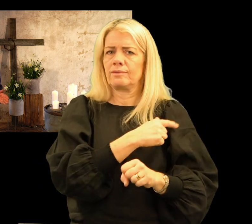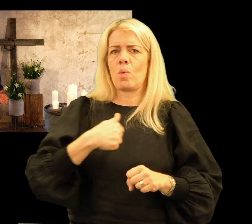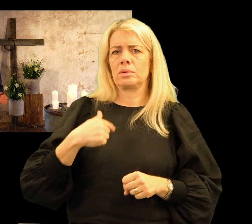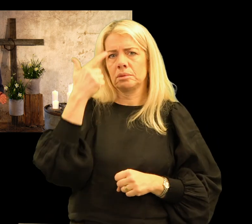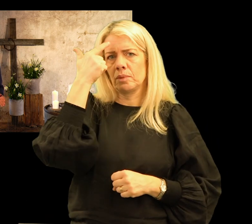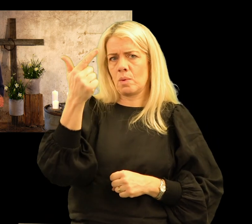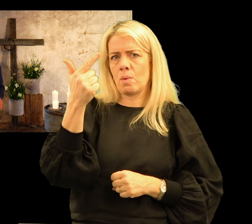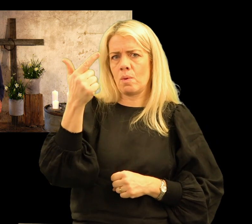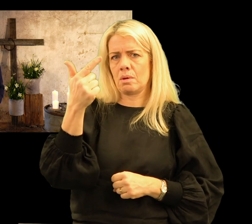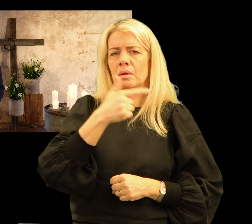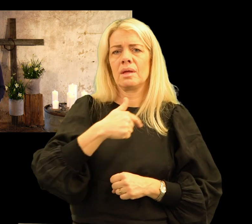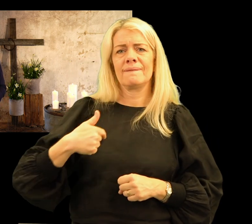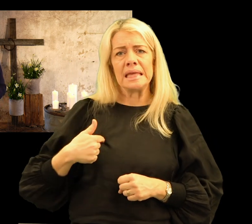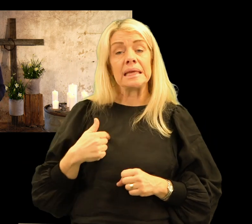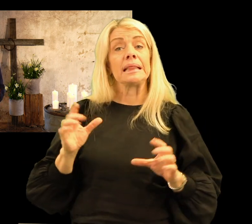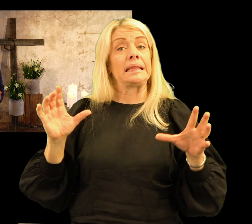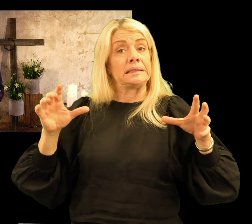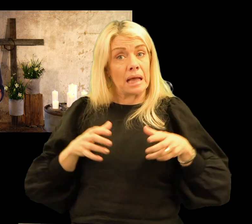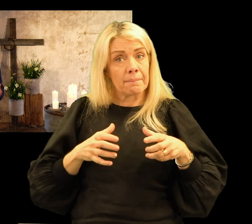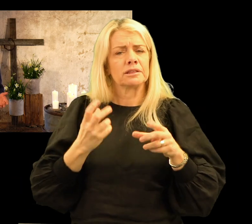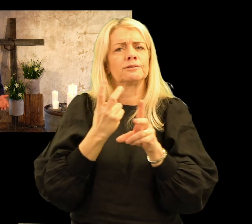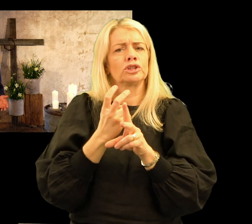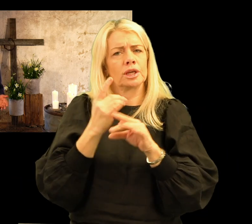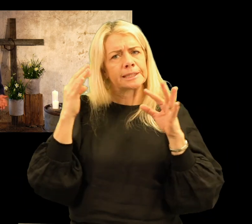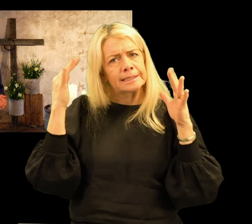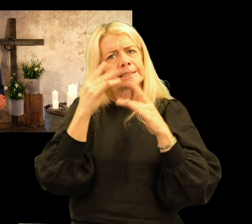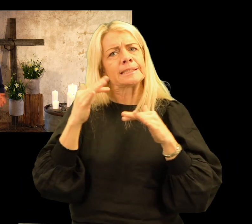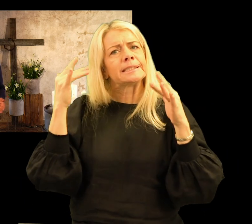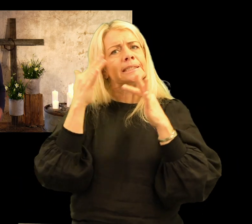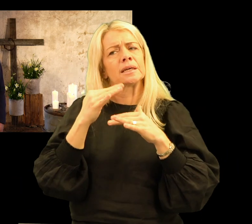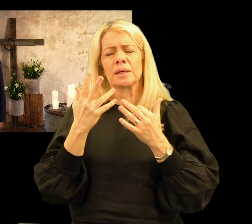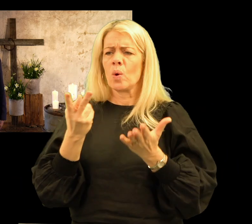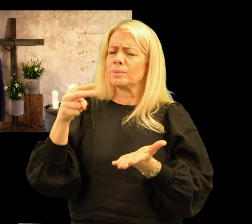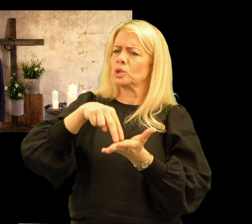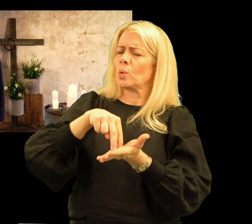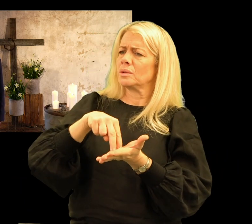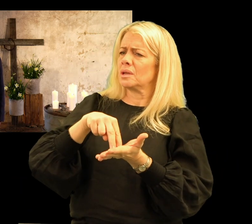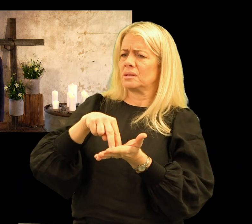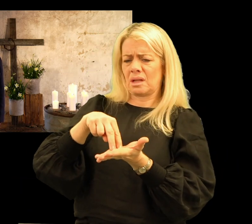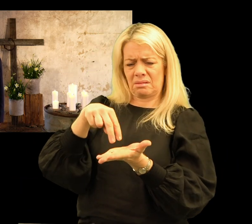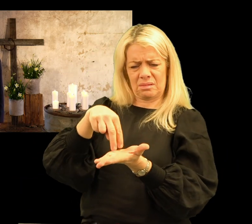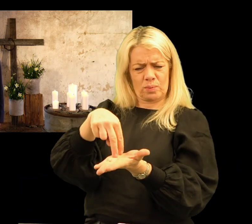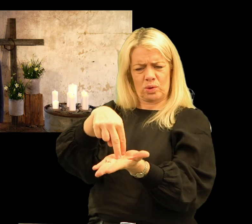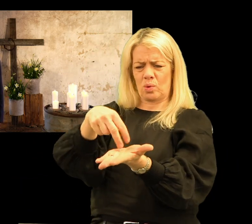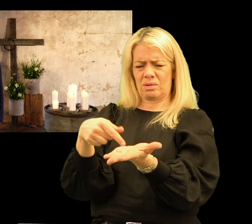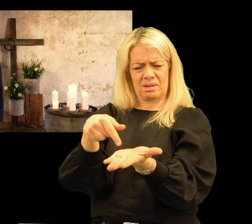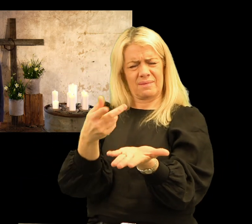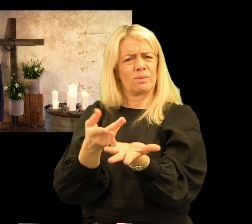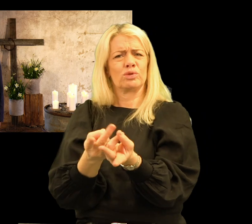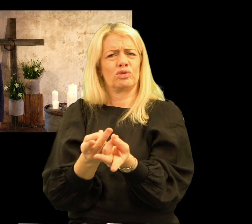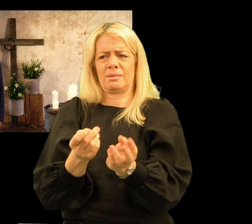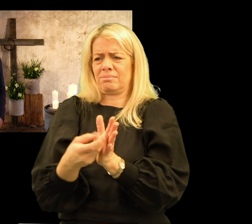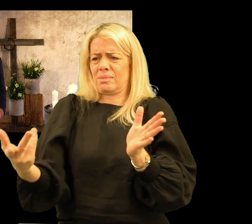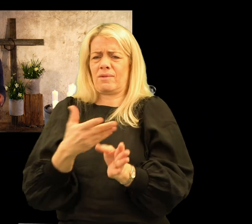viktigaste fokuset för oss som tror när vi tillsammans försöker klura på vad uppståndelsen får för konsekvens i den här världen.